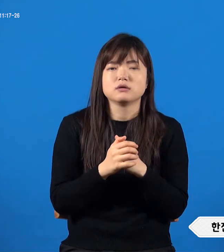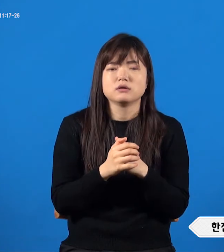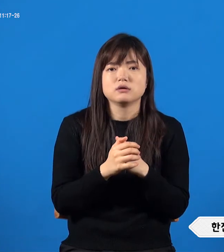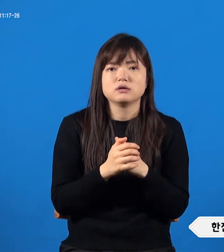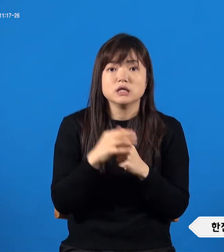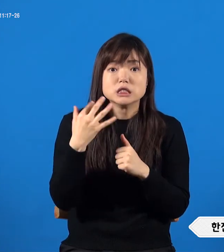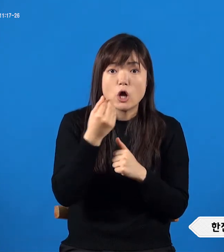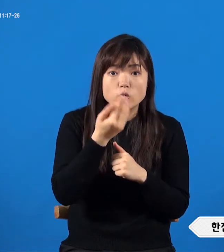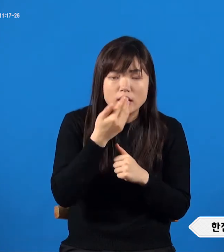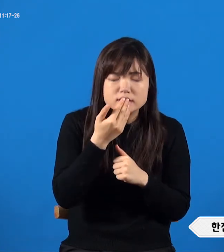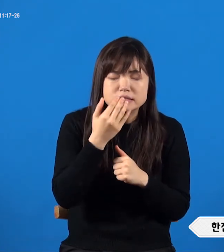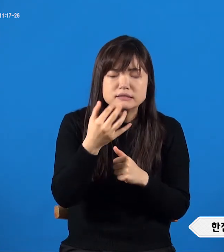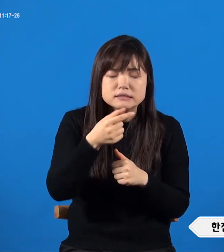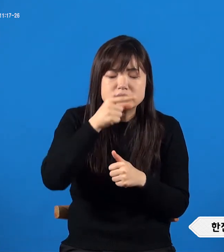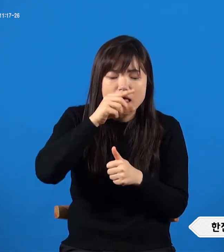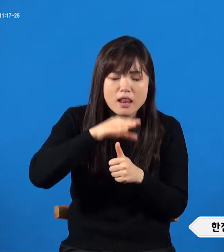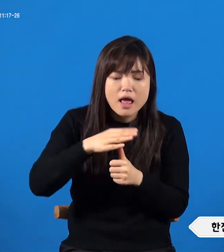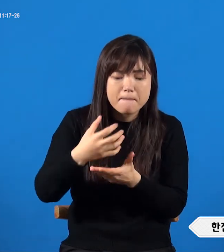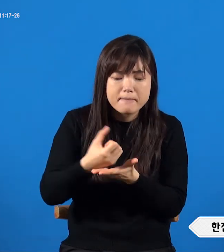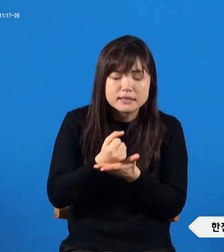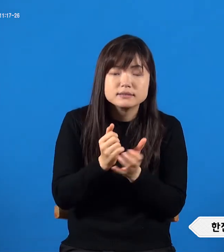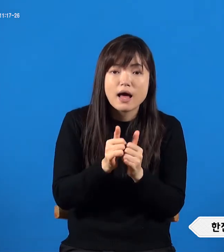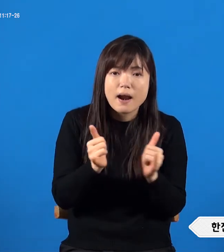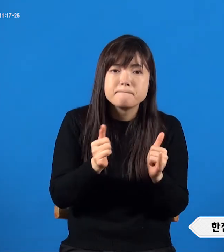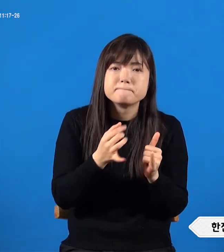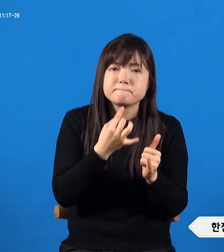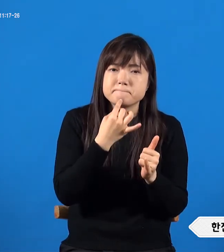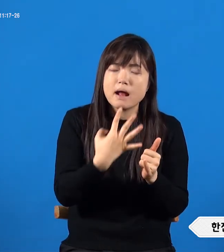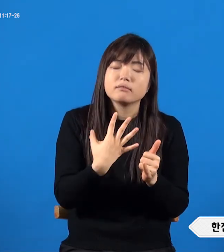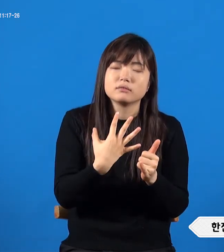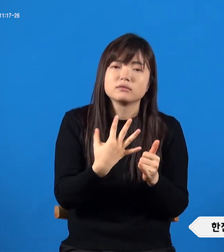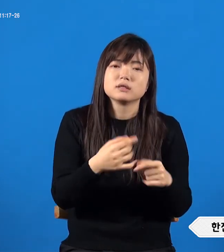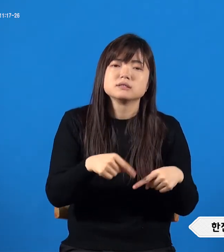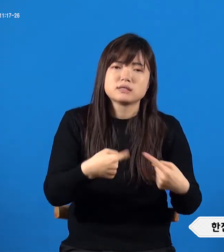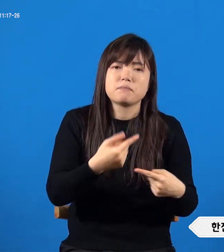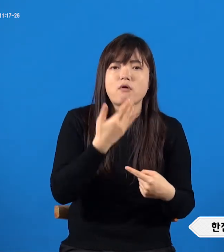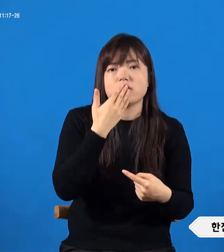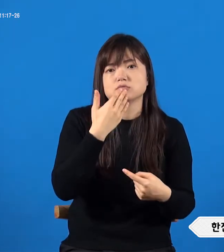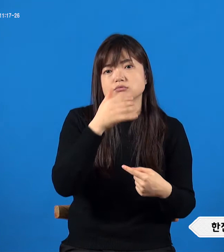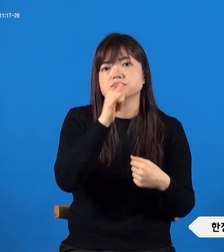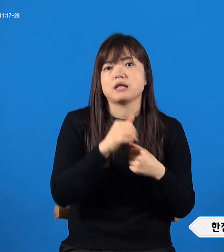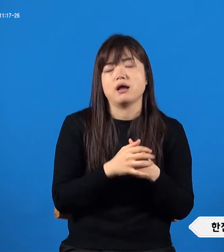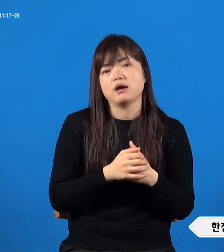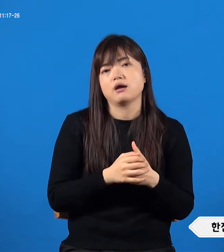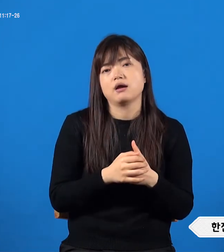성찬식은 세례받은 사람만 참여할 수 있다 하는 것도 같은 맥락에서입니다.